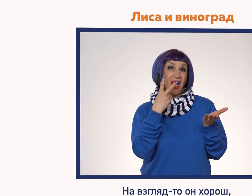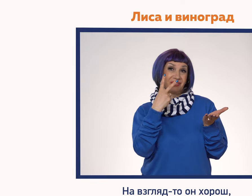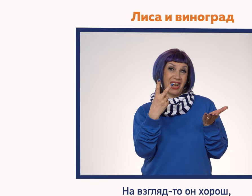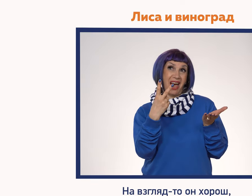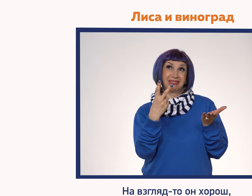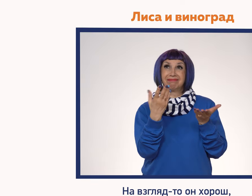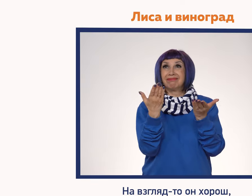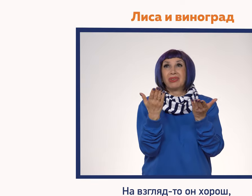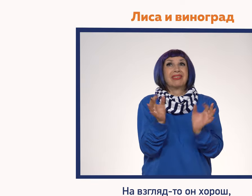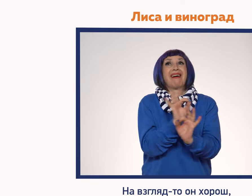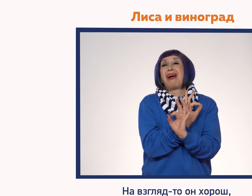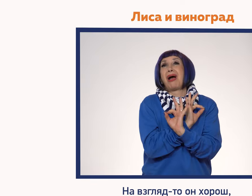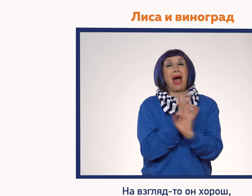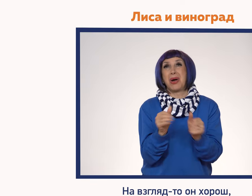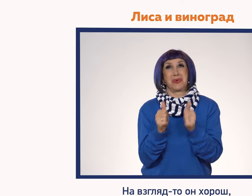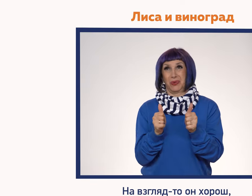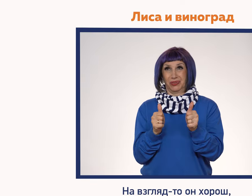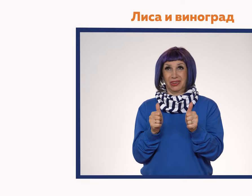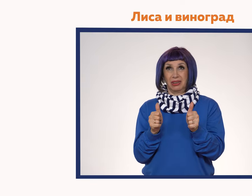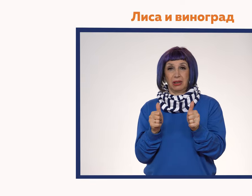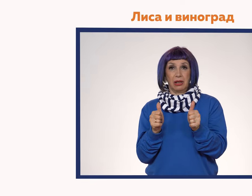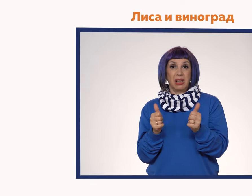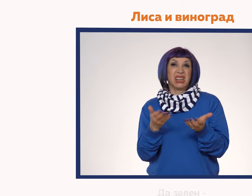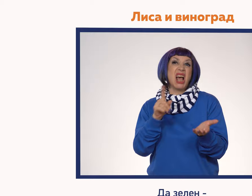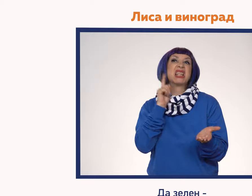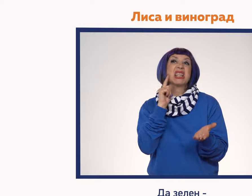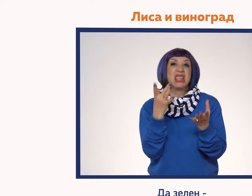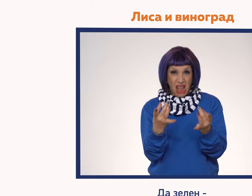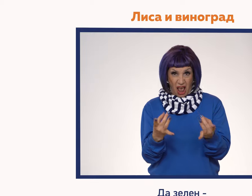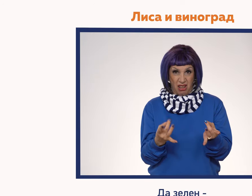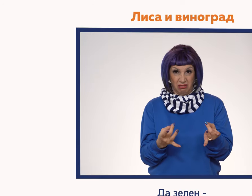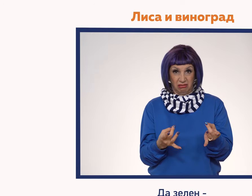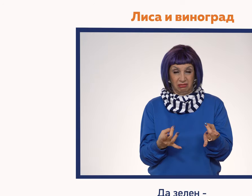на взгляд-то он хорош, да зелен,